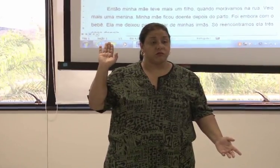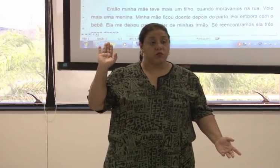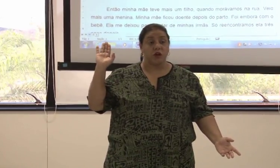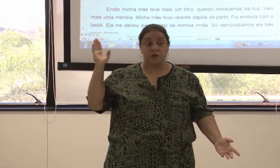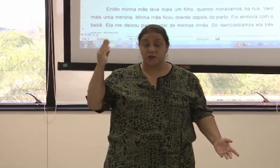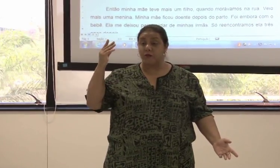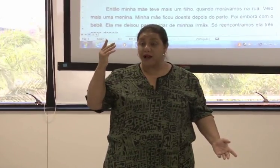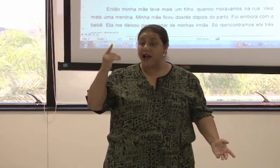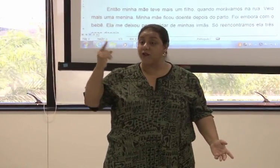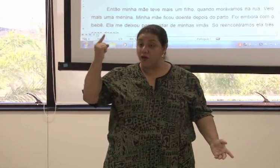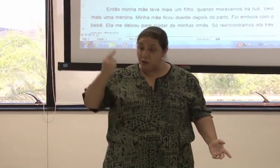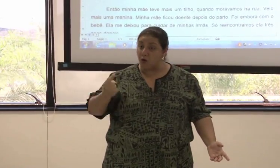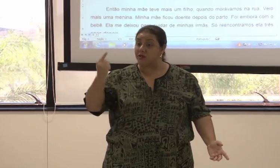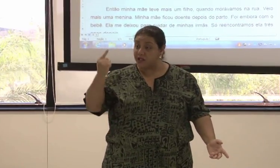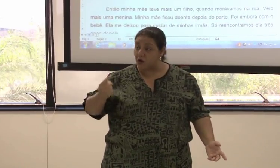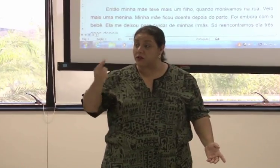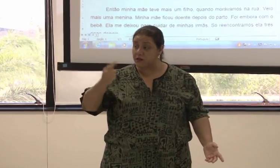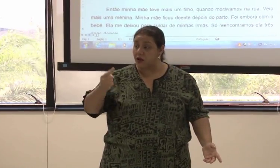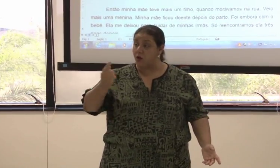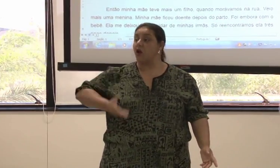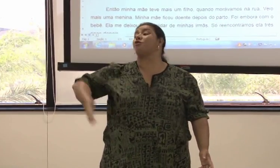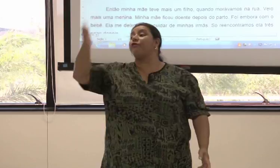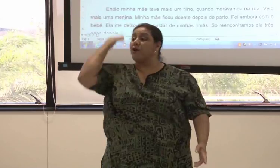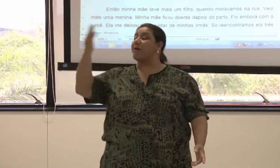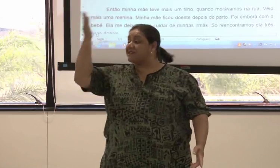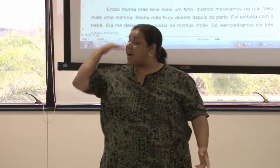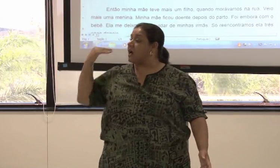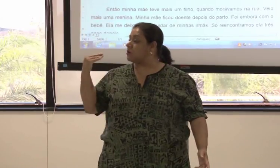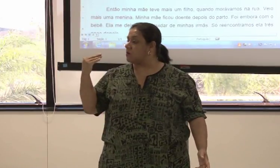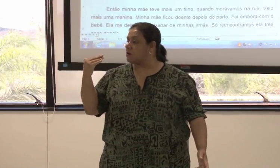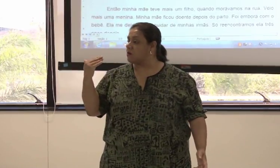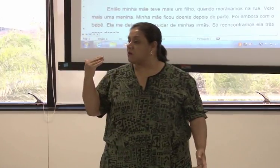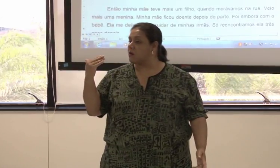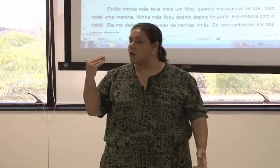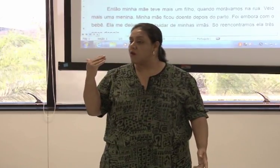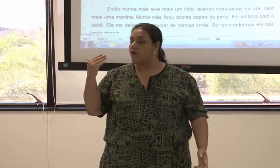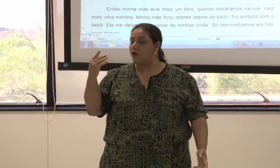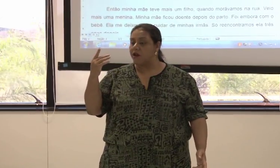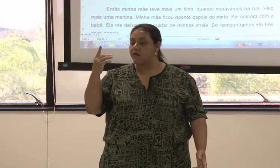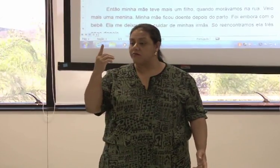Porque eu preciso marcar que foi uma coisa que aconteceu. Não foi no passado. Foi...